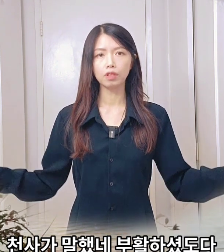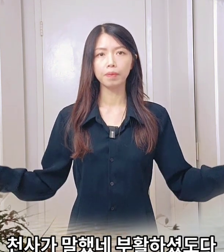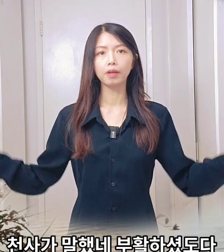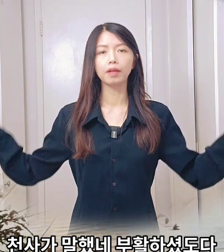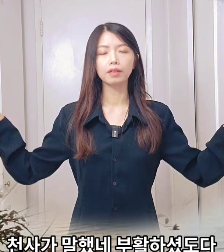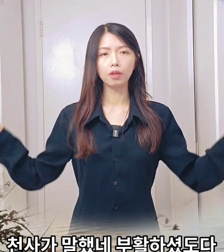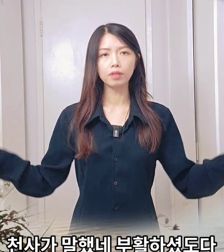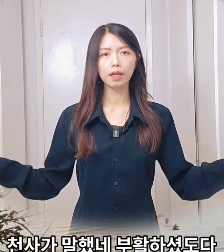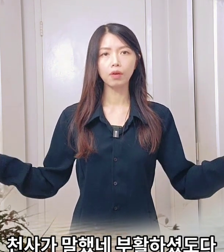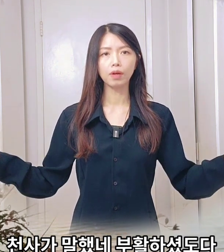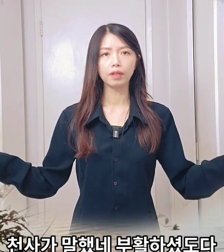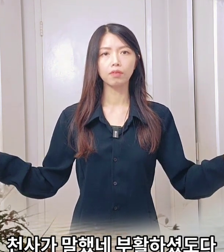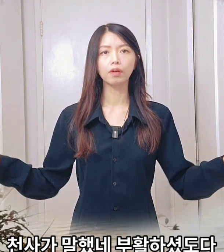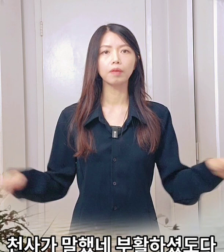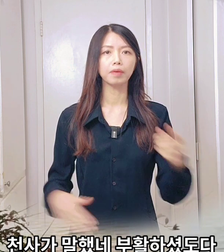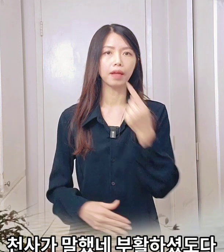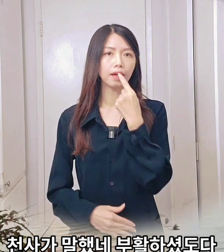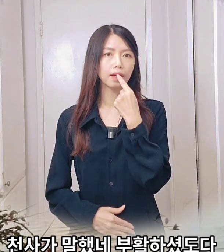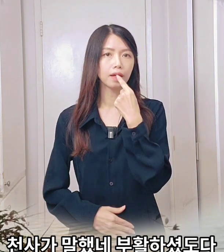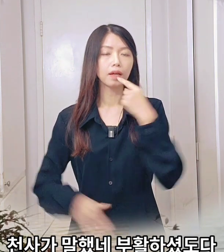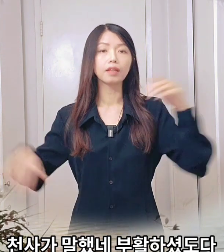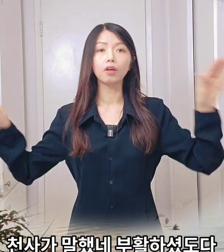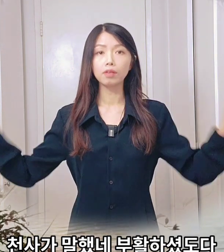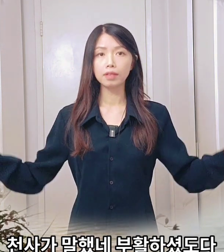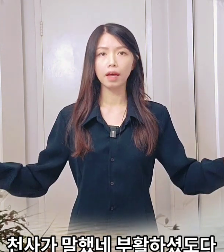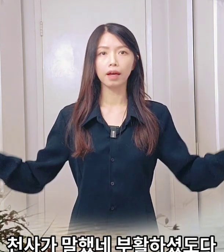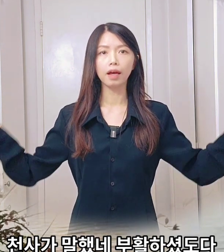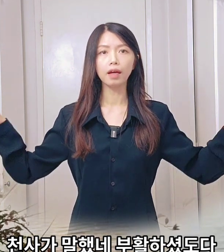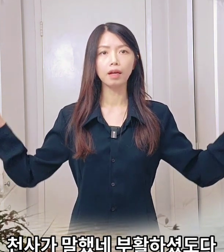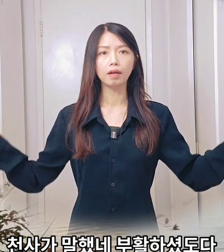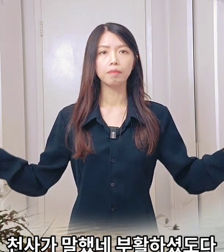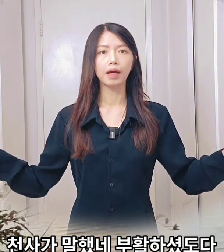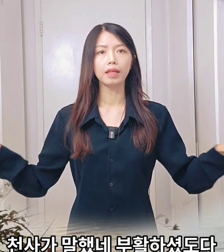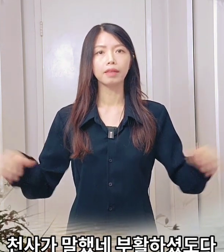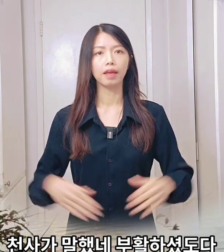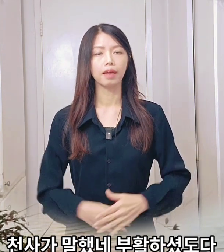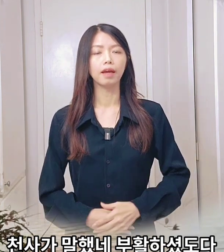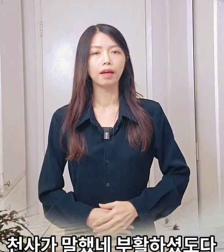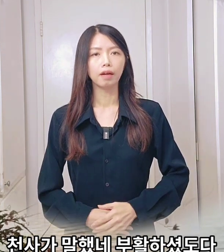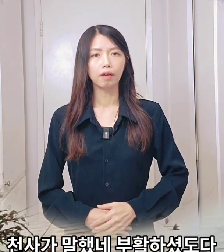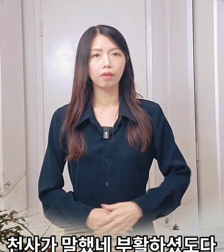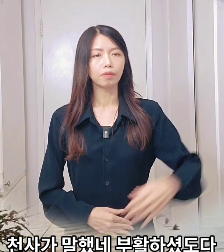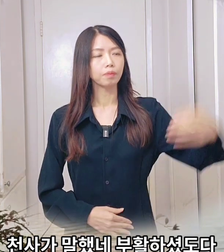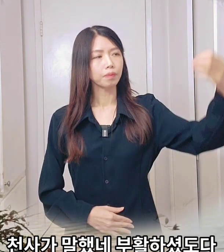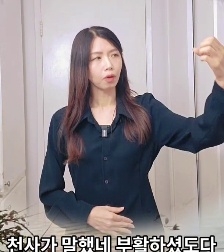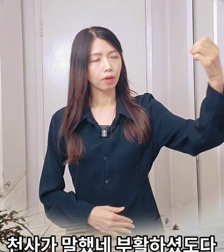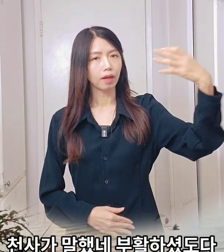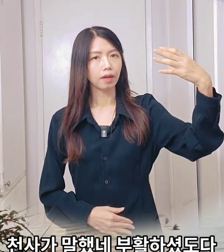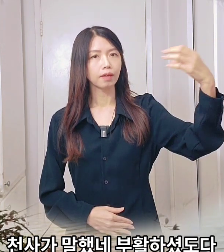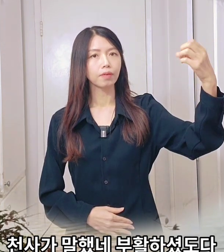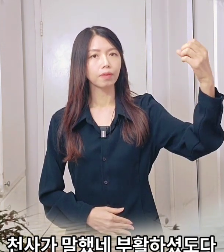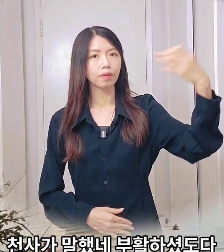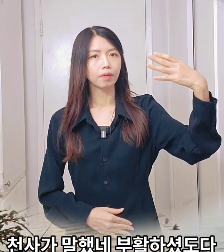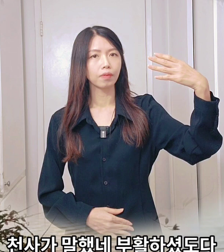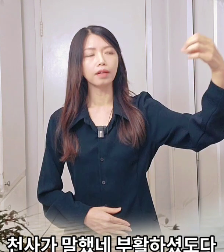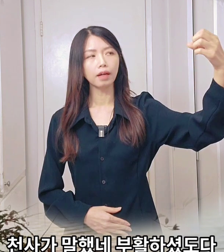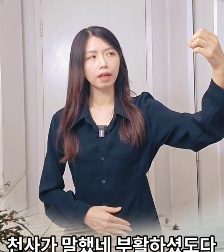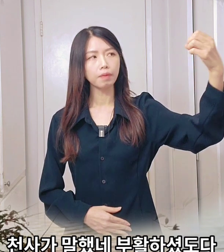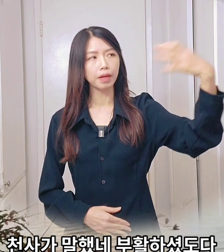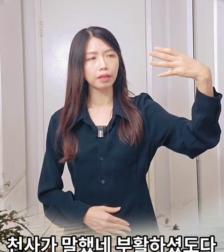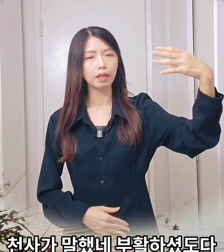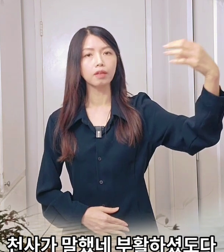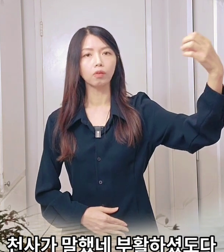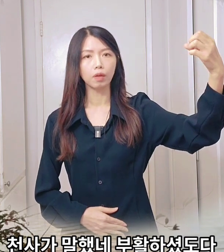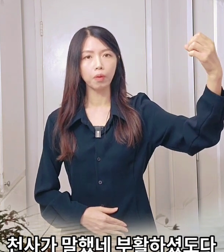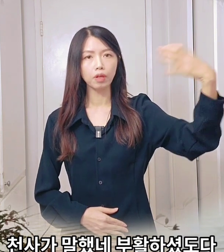표현해 주시면 천사라고 한 데의 수어가 됩니다. 천사가 말했네. 이렇게